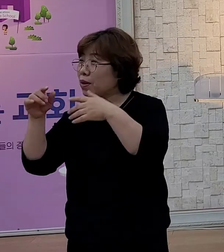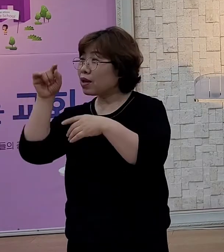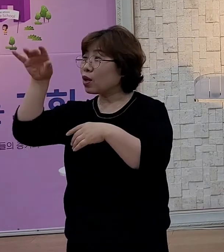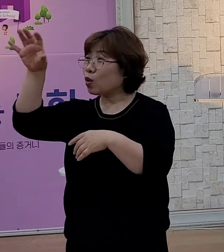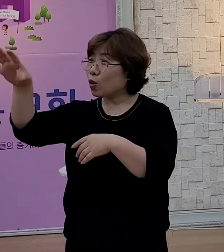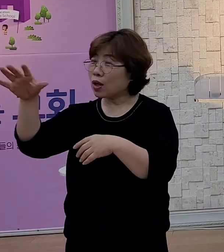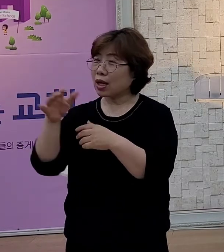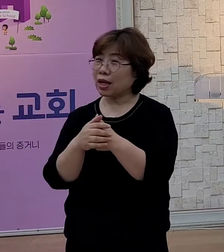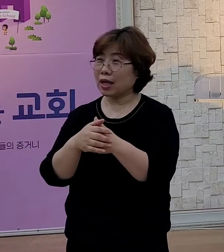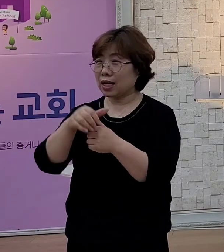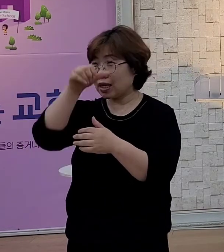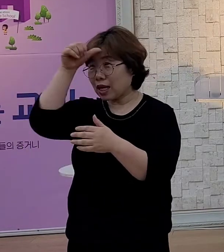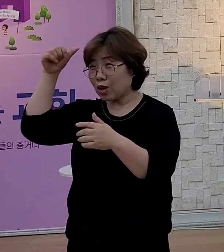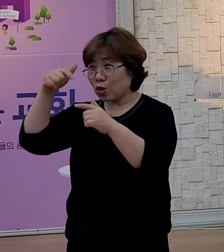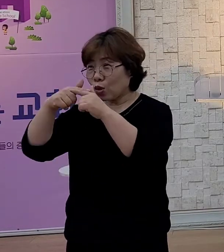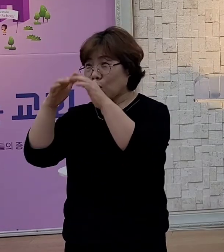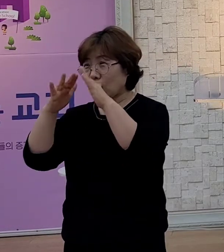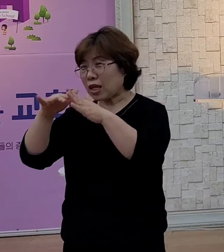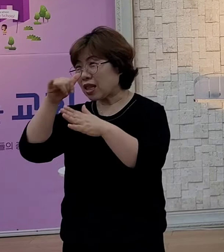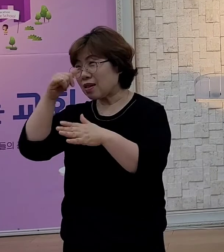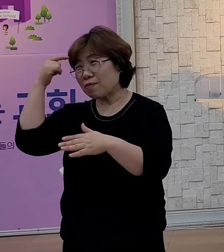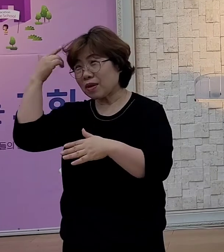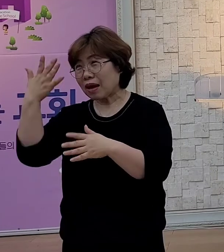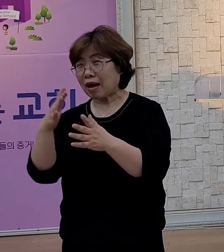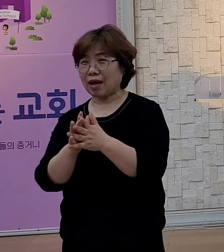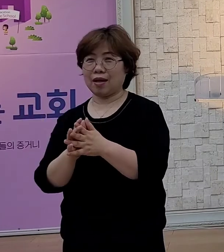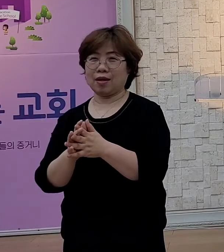여기에 장로교 교인들이 있습니까?